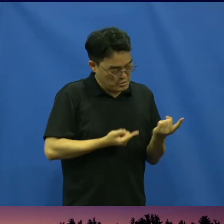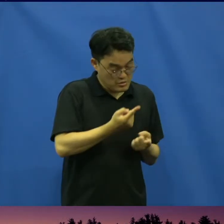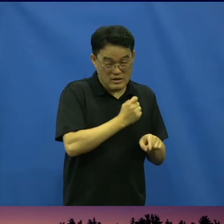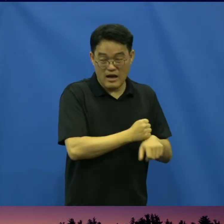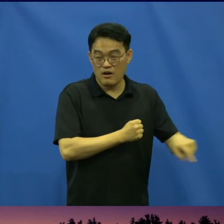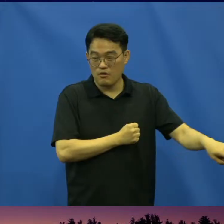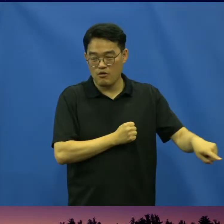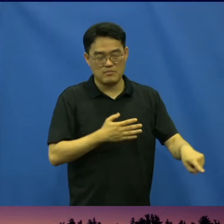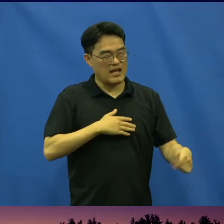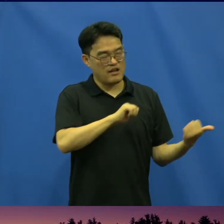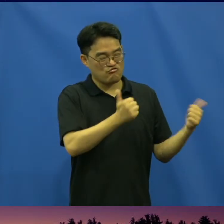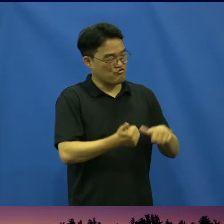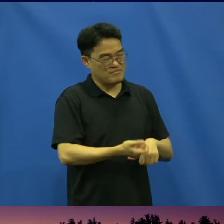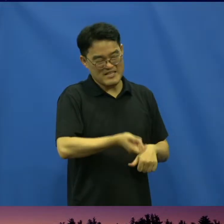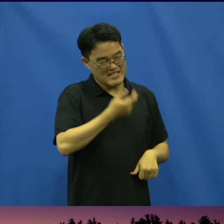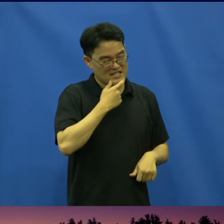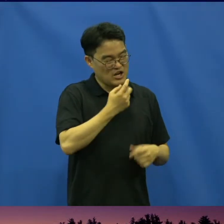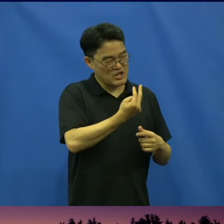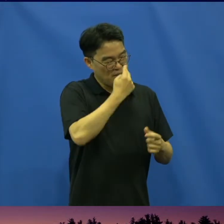육신.